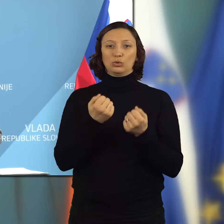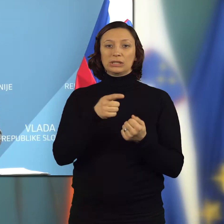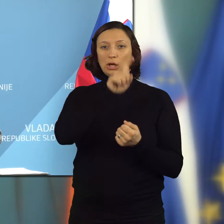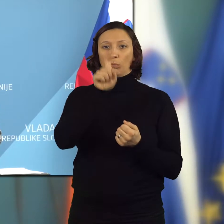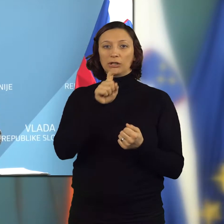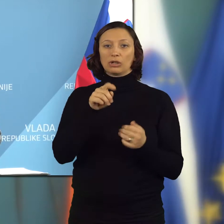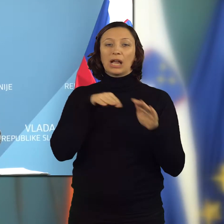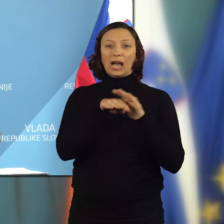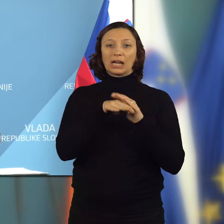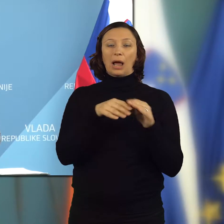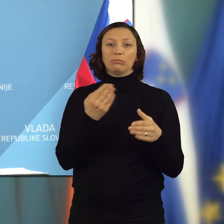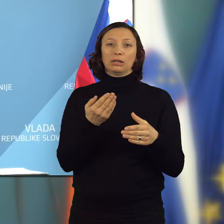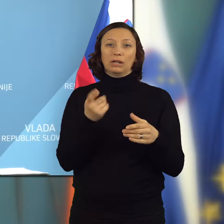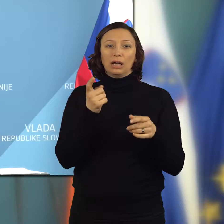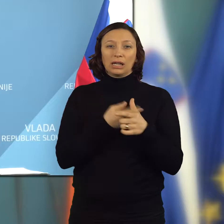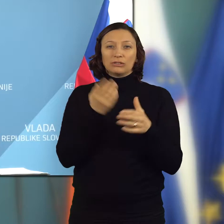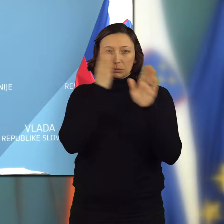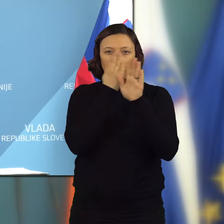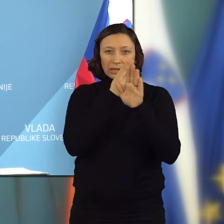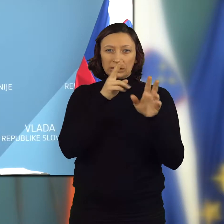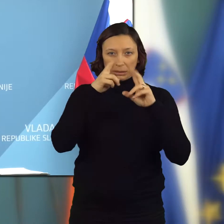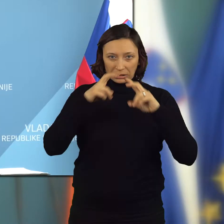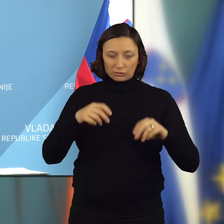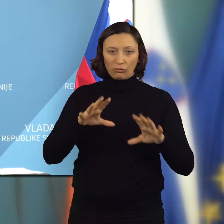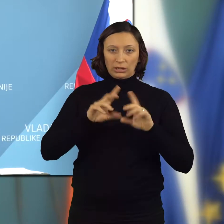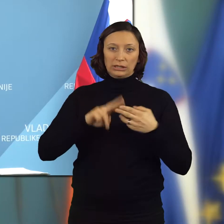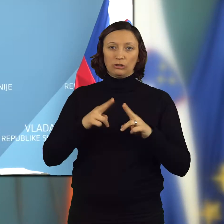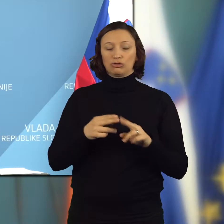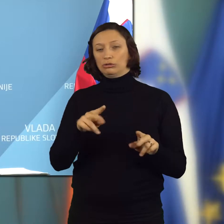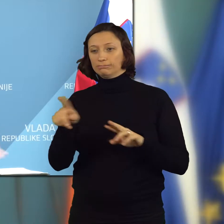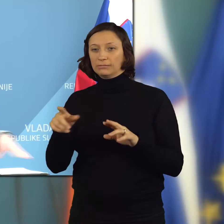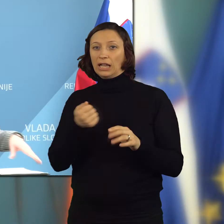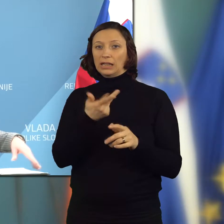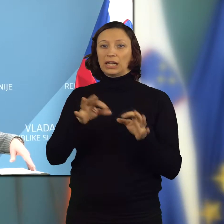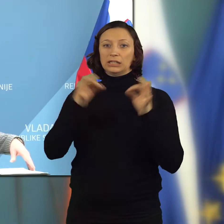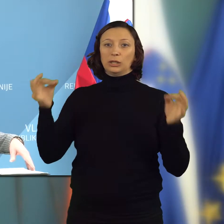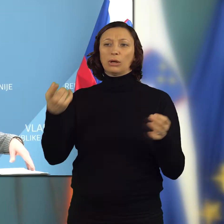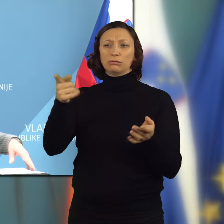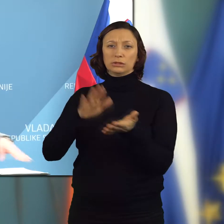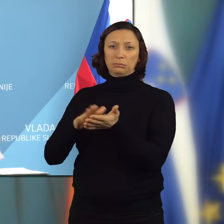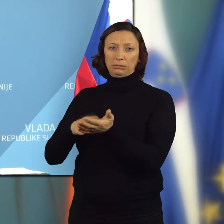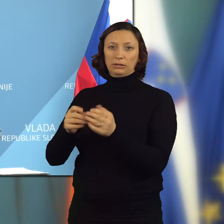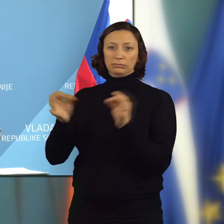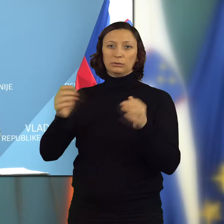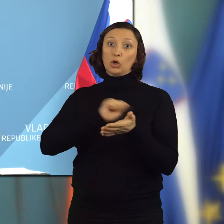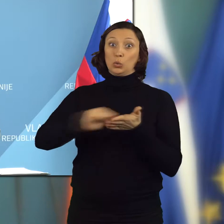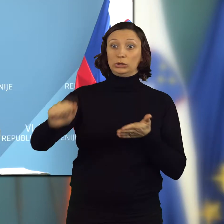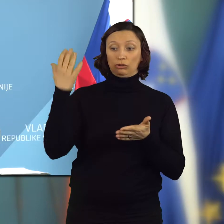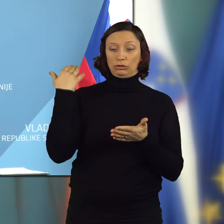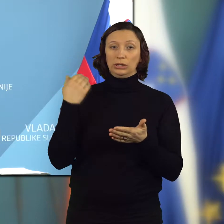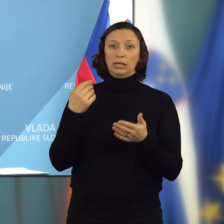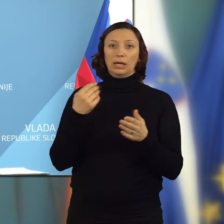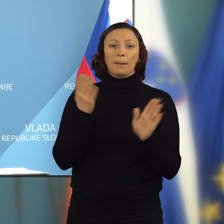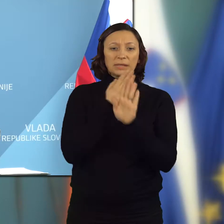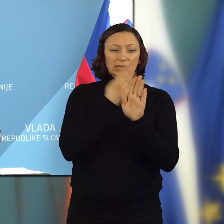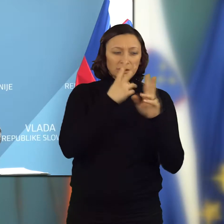se vprašanje hrambe gradiv iz prikritih preiskovalnih ukrepov. V nekaterih v javnosti izpostavljenih primerih je prišlo do uničenja